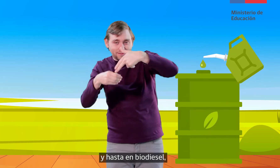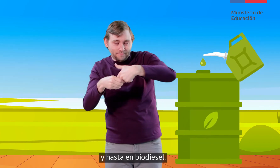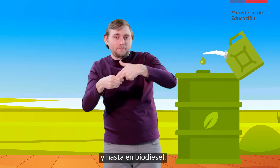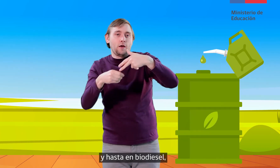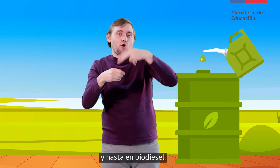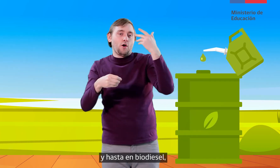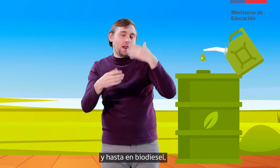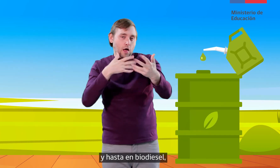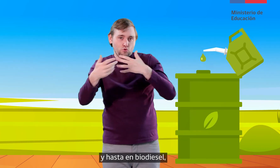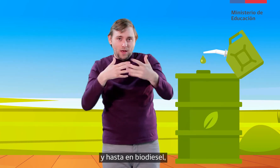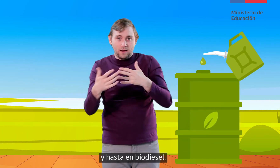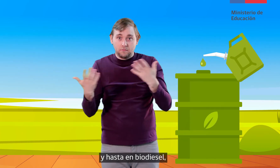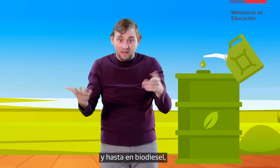y hasta en biodiesel,